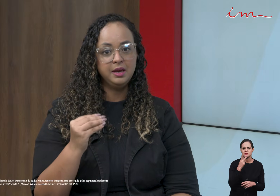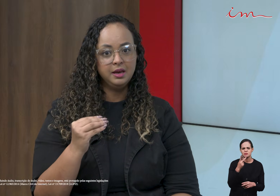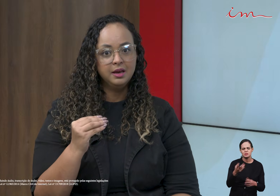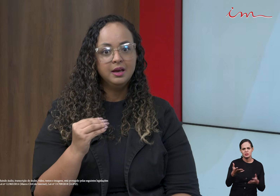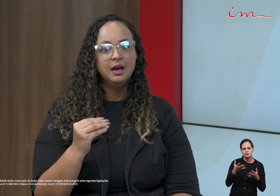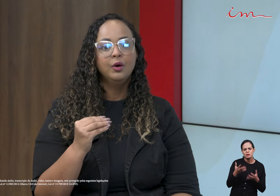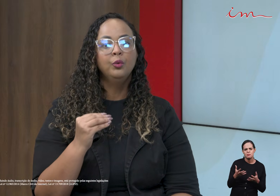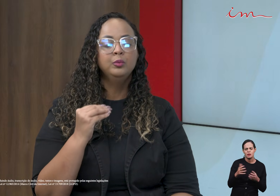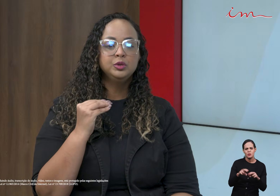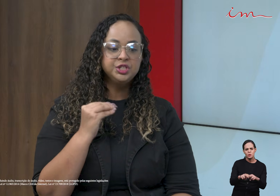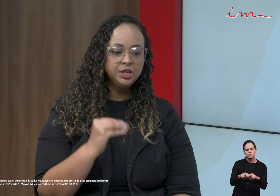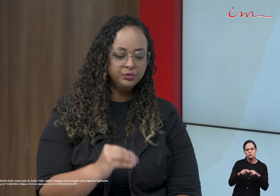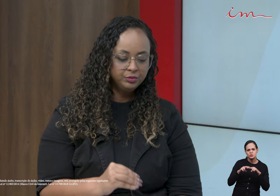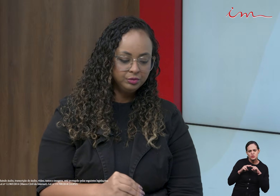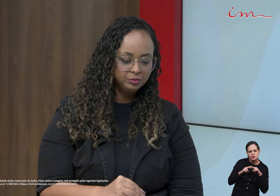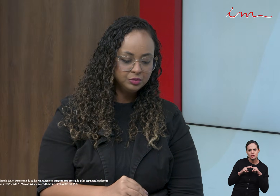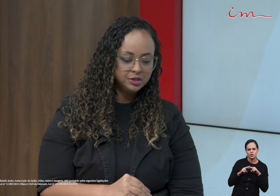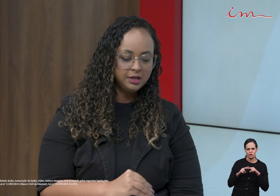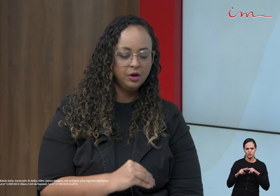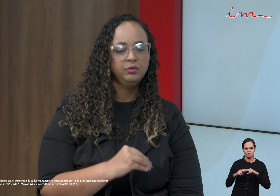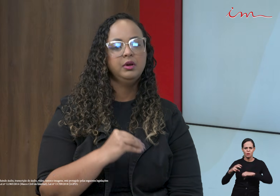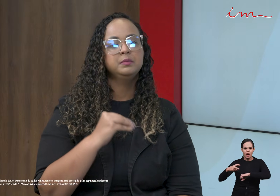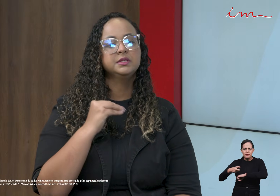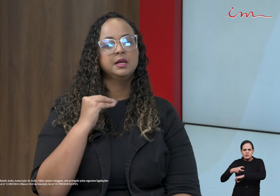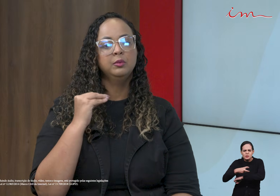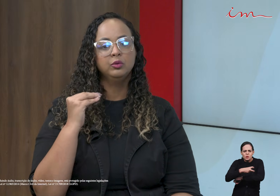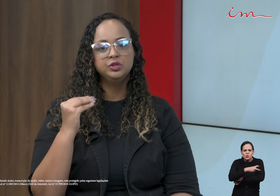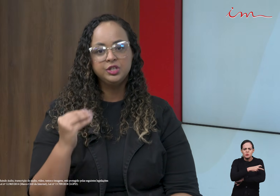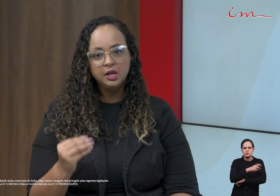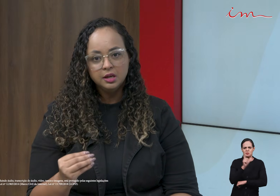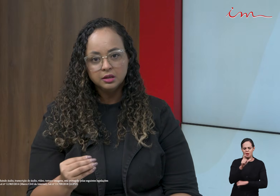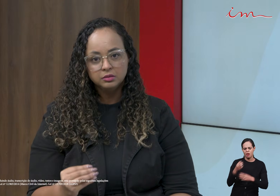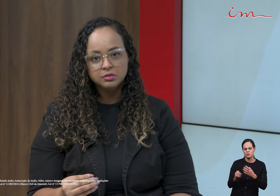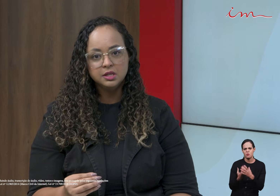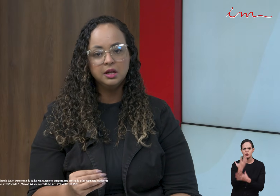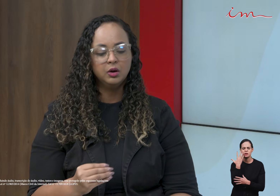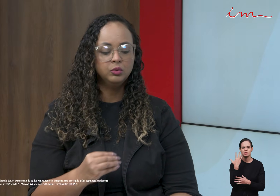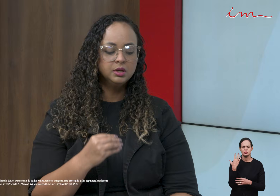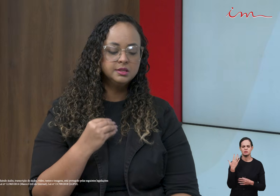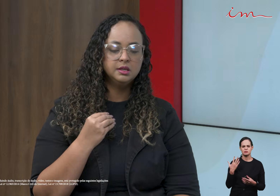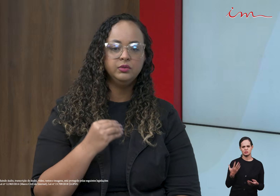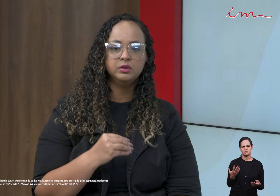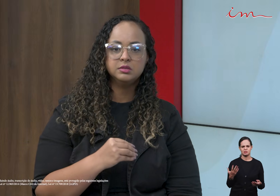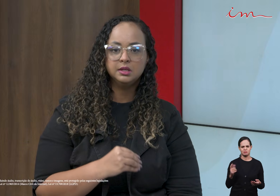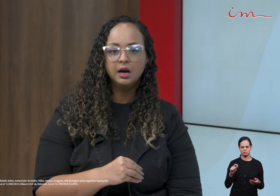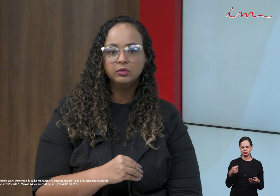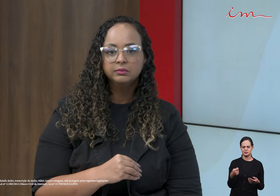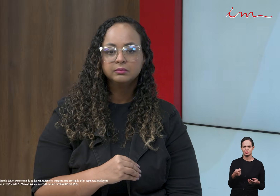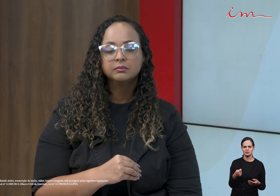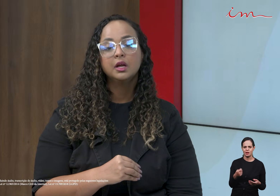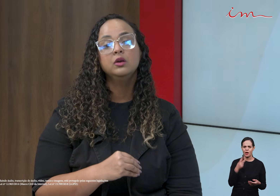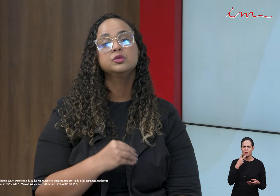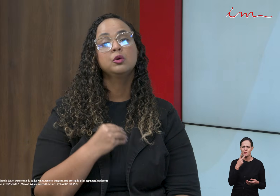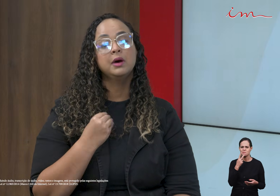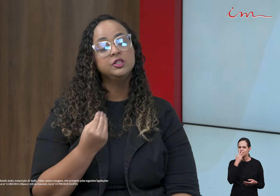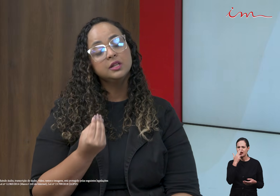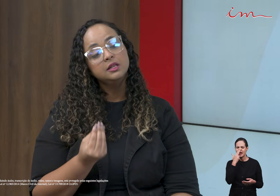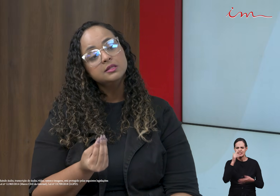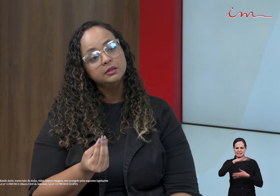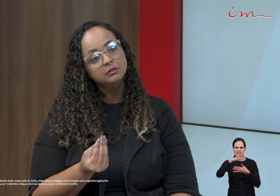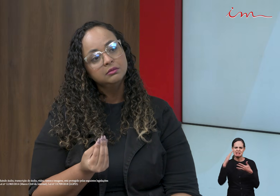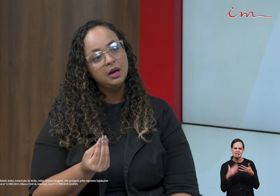quer saber o motivo do sinal, epistemologia do sinal, o que significa o sinal, eu